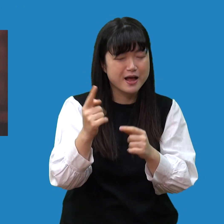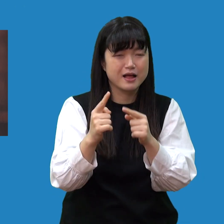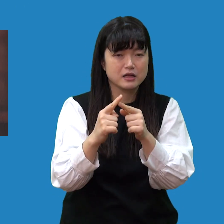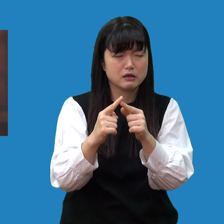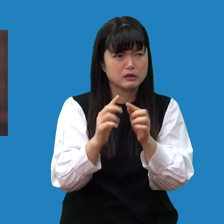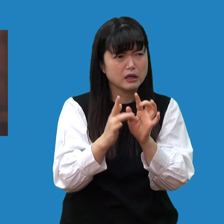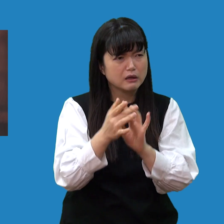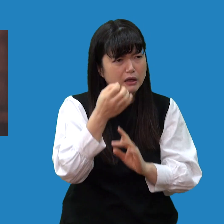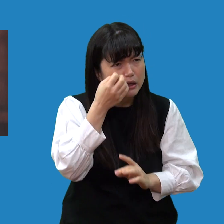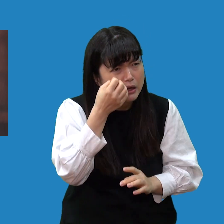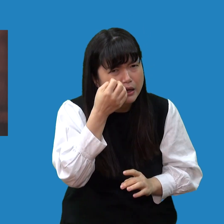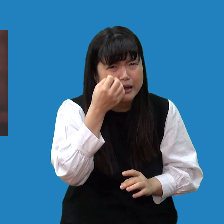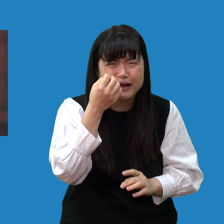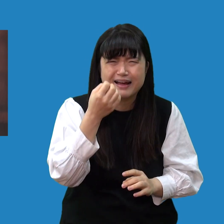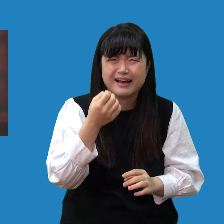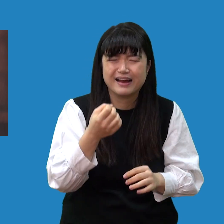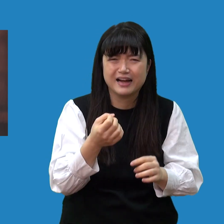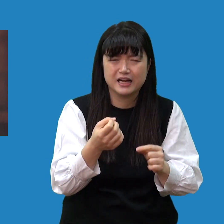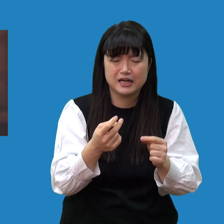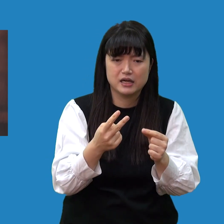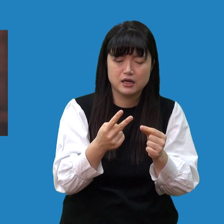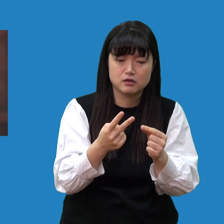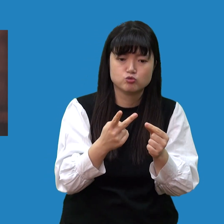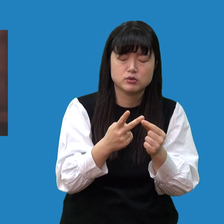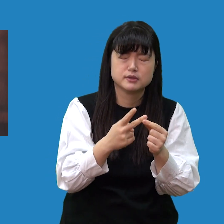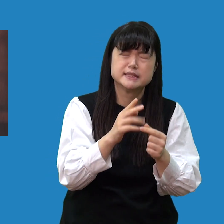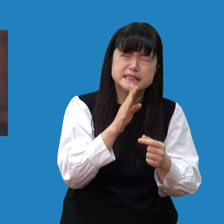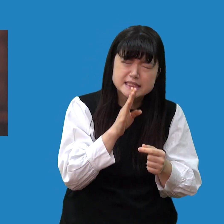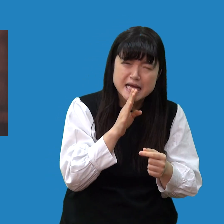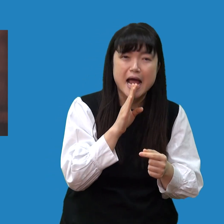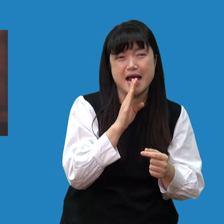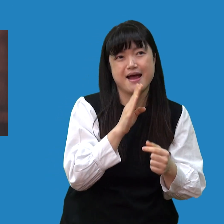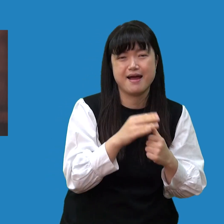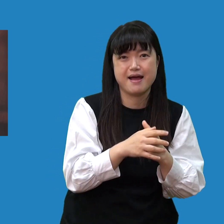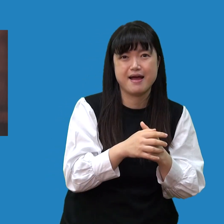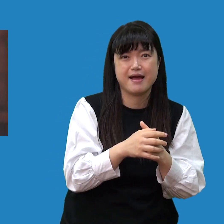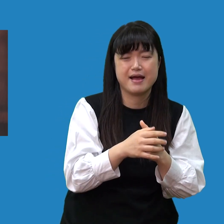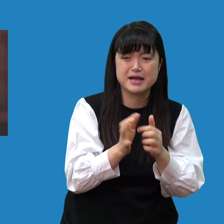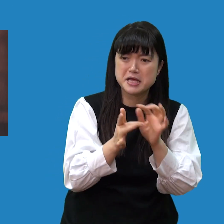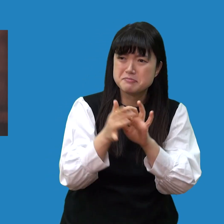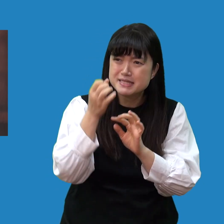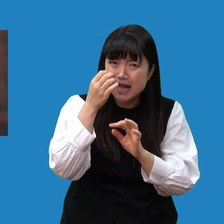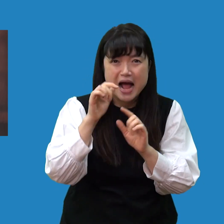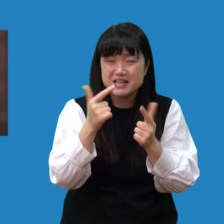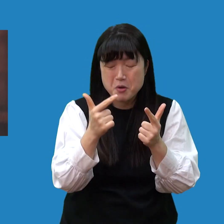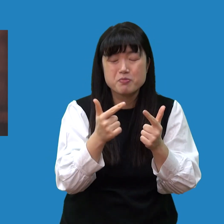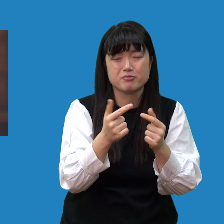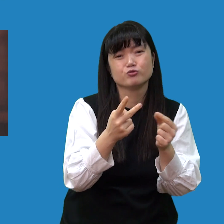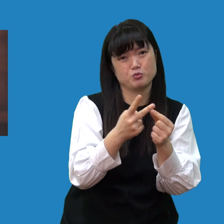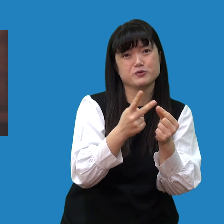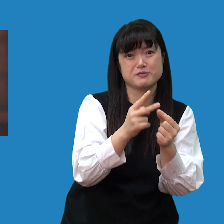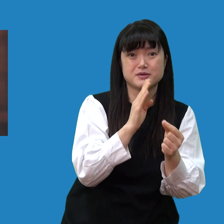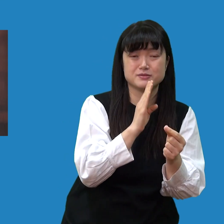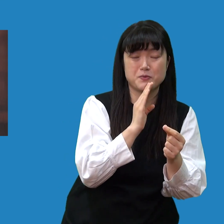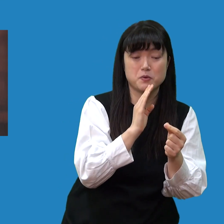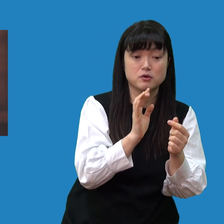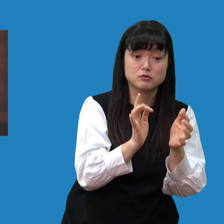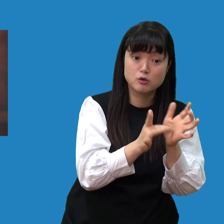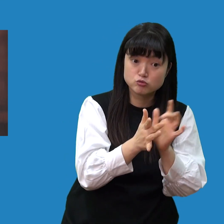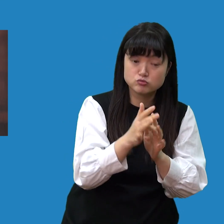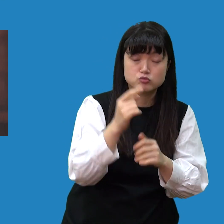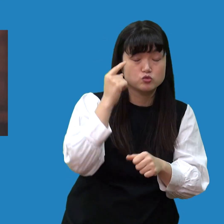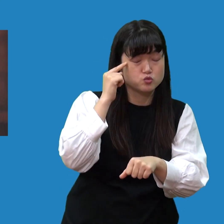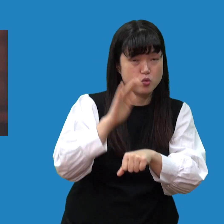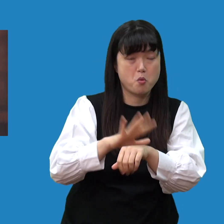미쳤거나 아니면 진짜 그렇거나 둘 중에 하나예요. 미치지 않았다면 예수님은 솔로몬보다